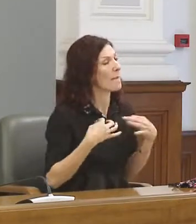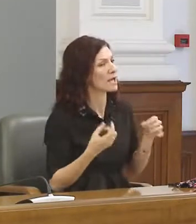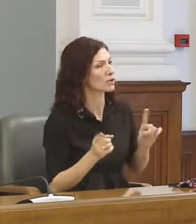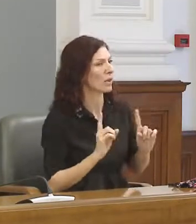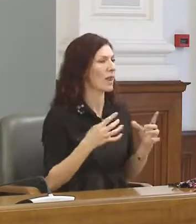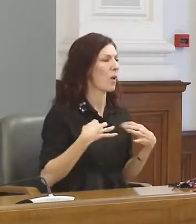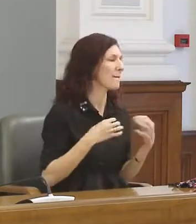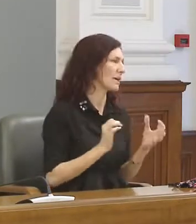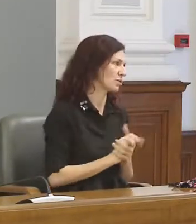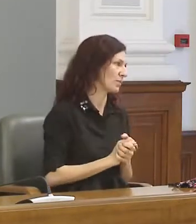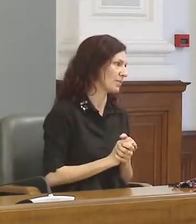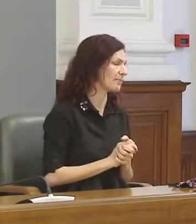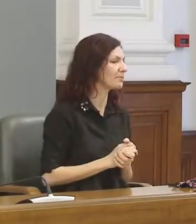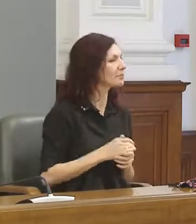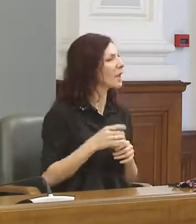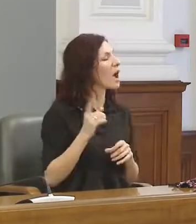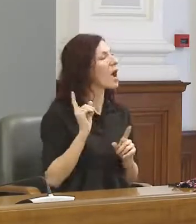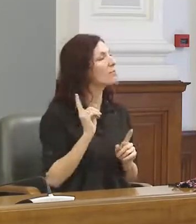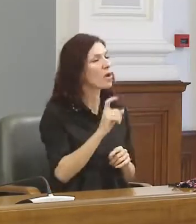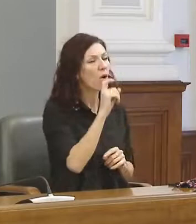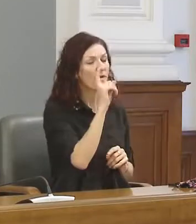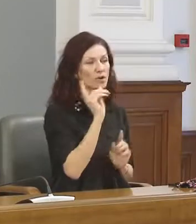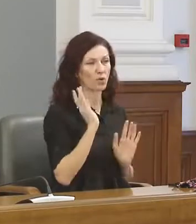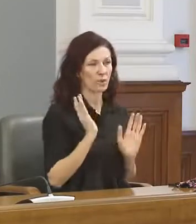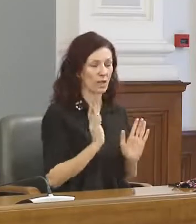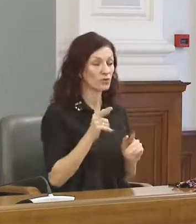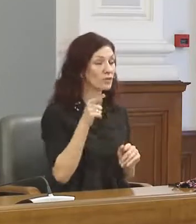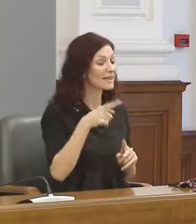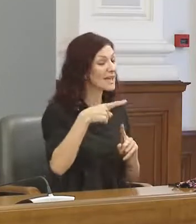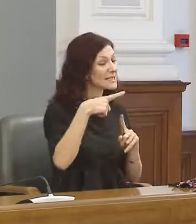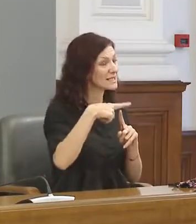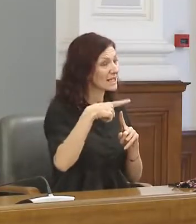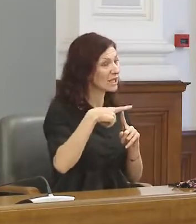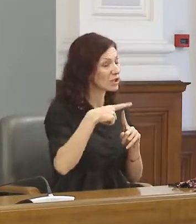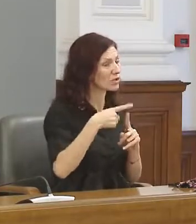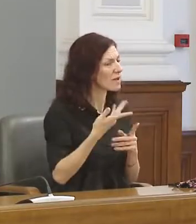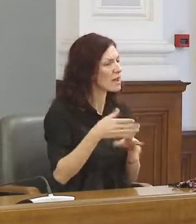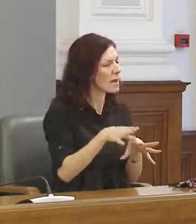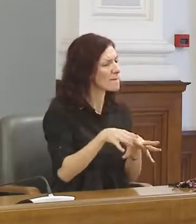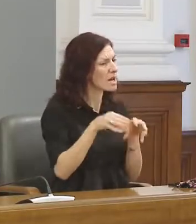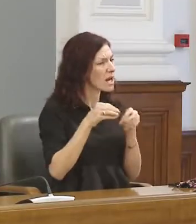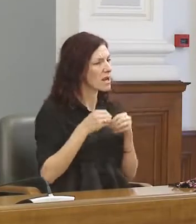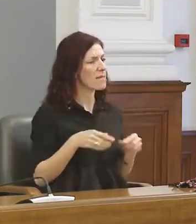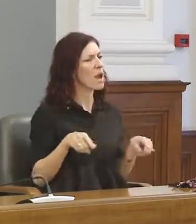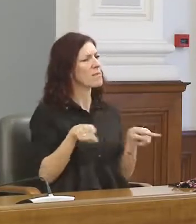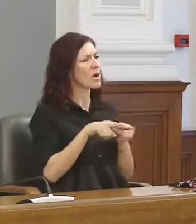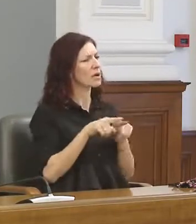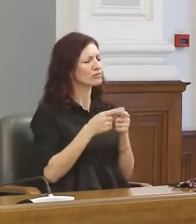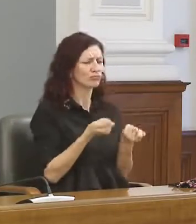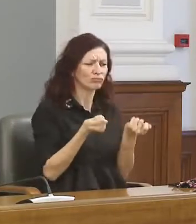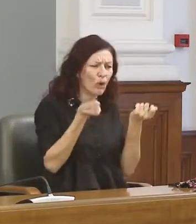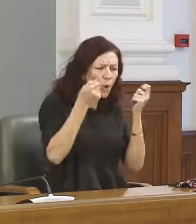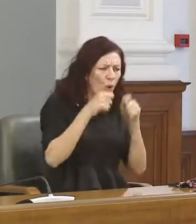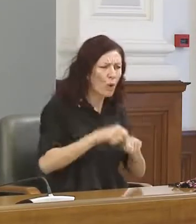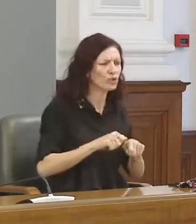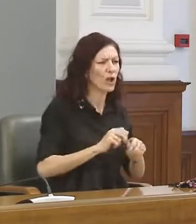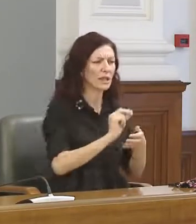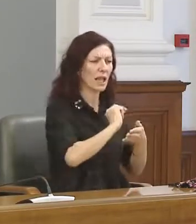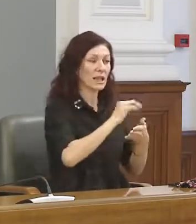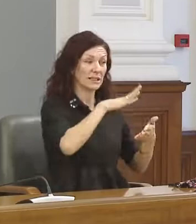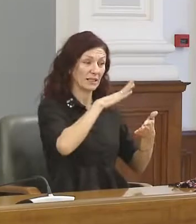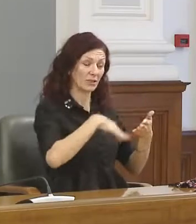важно. В момента обсъждаме дали тези тестове да ги приеме като окончателна диагноза,